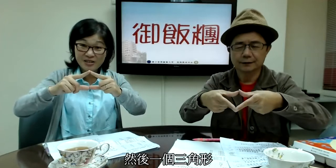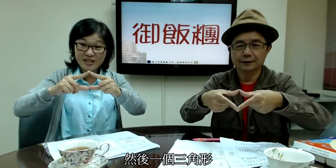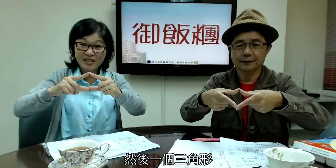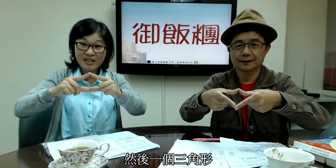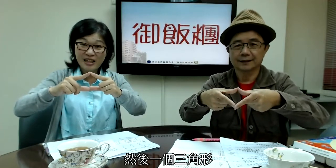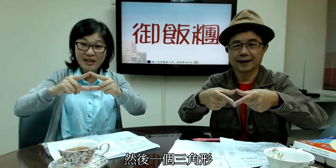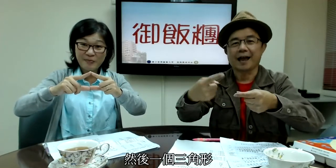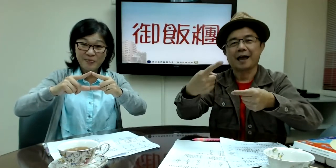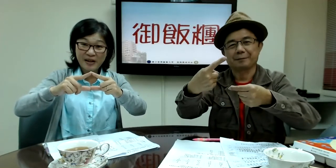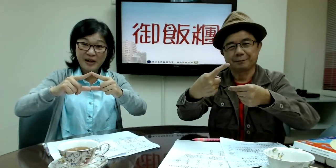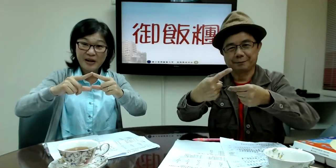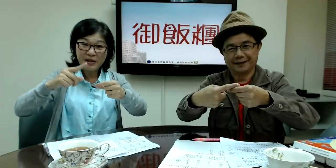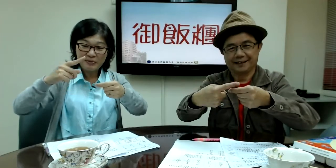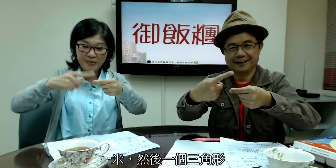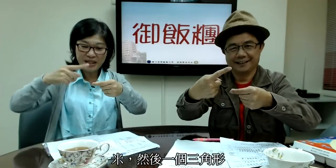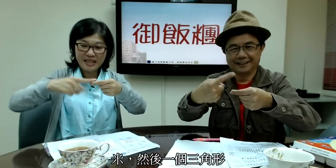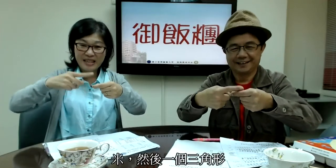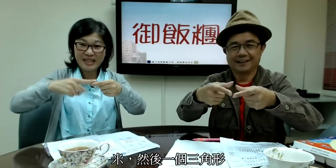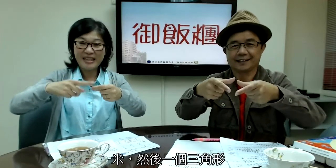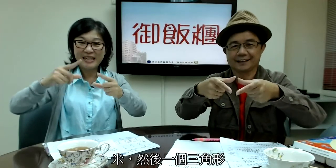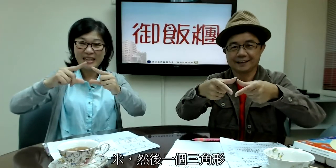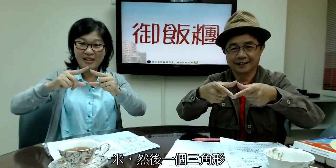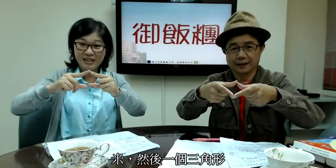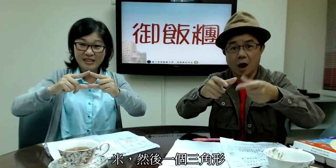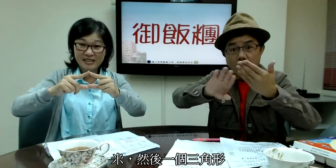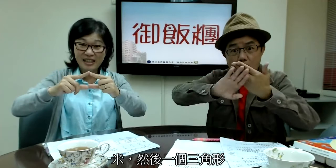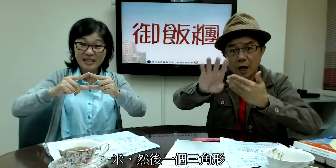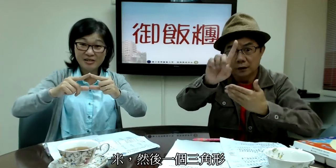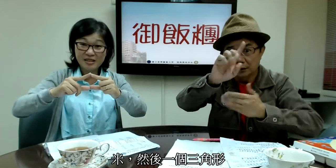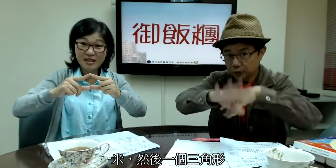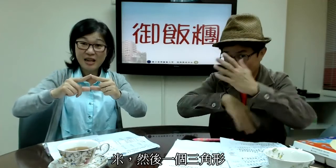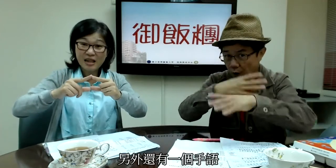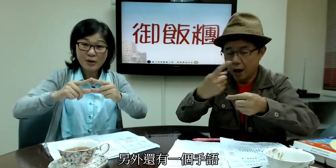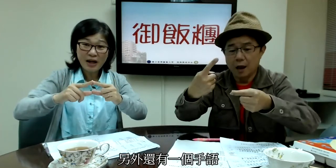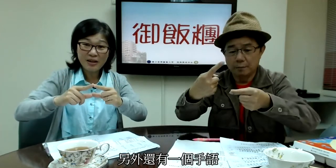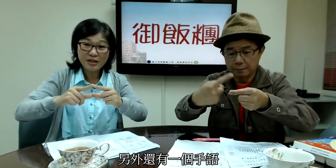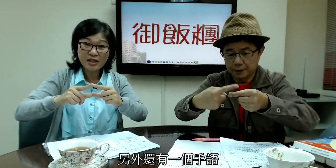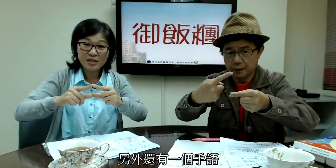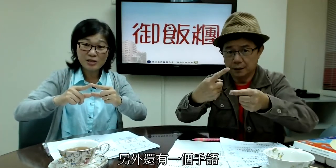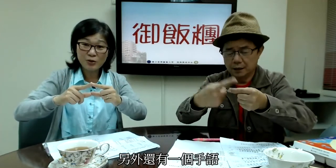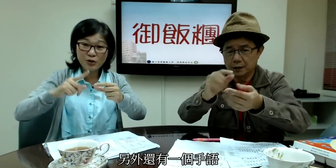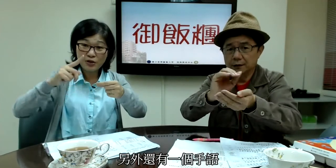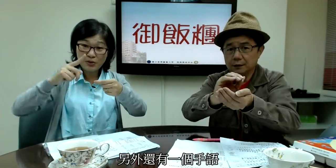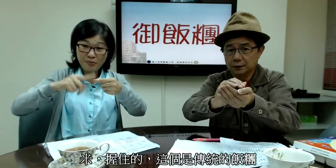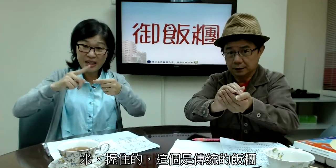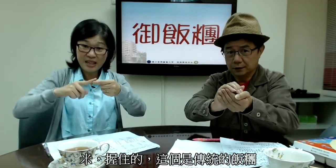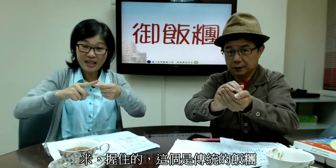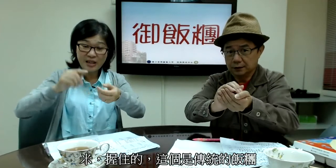形米，然后一个三角形，另外还有一个手语，米